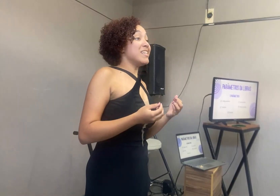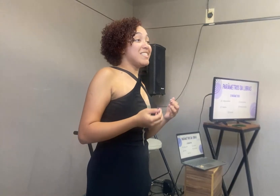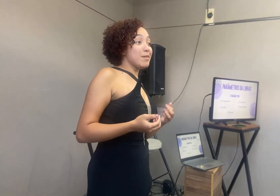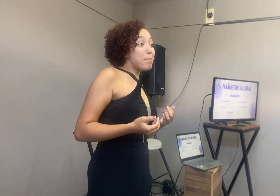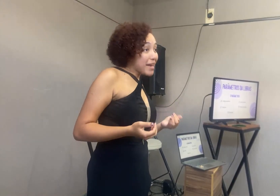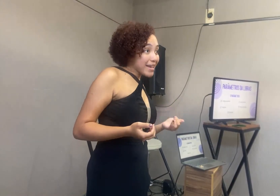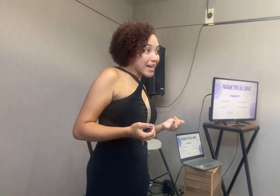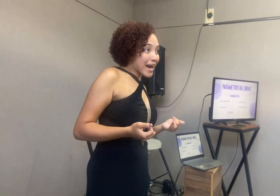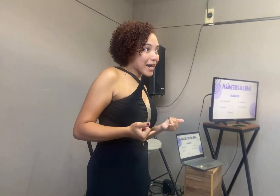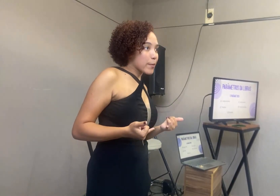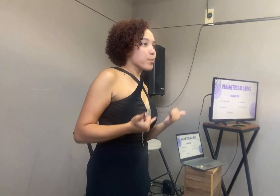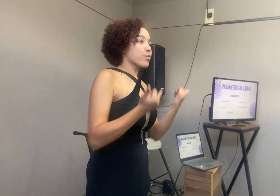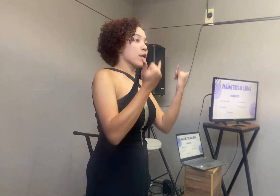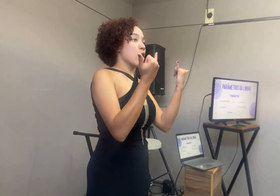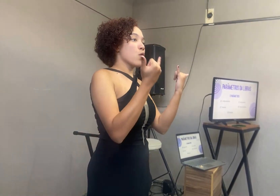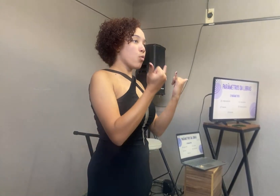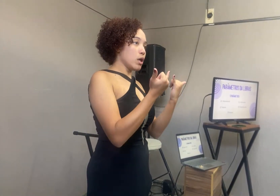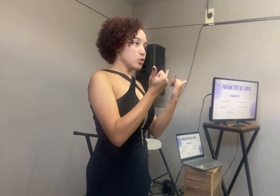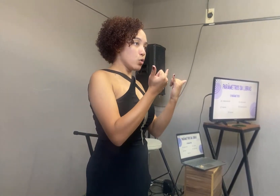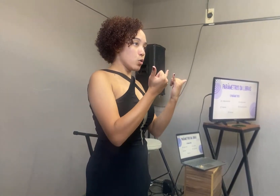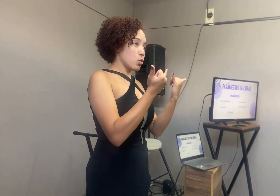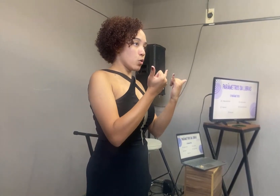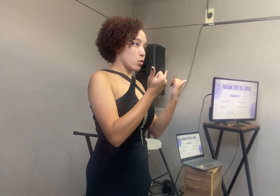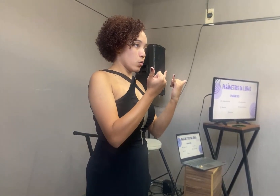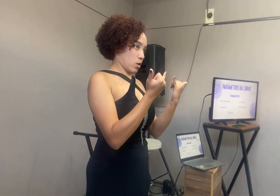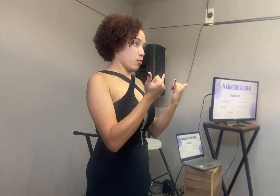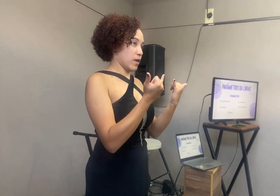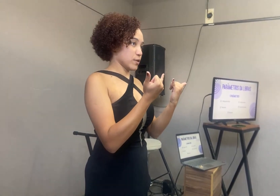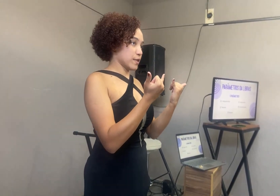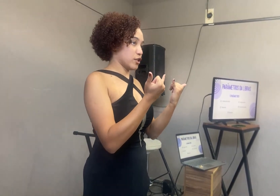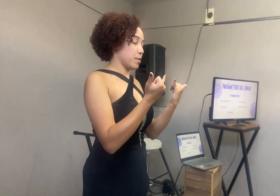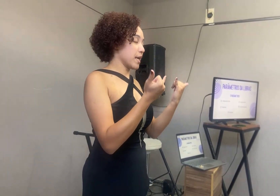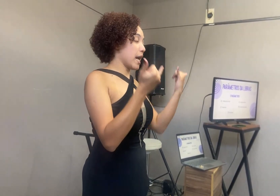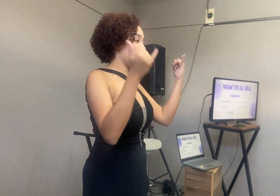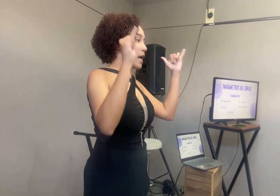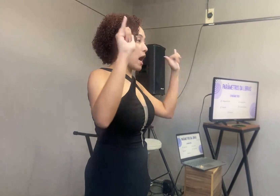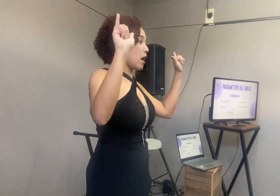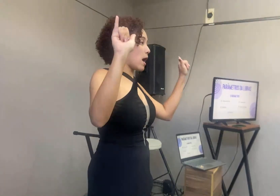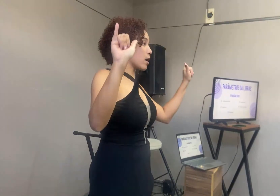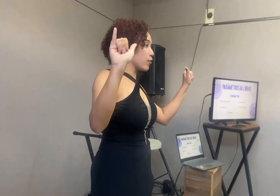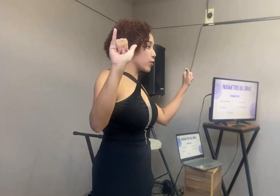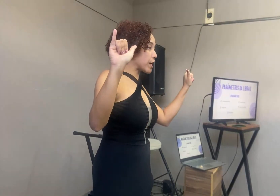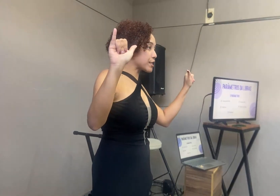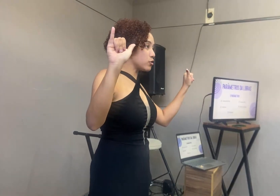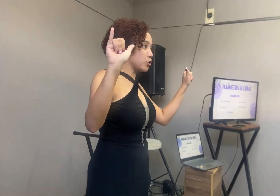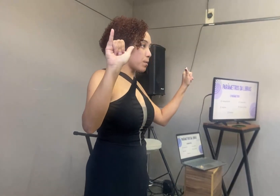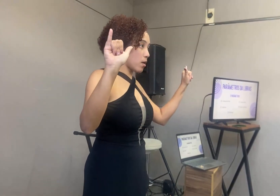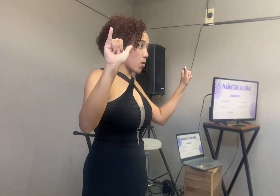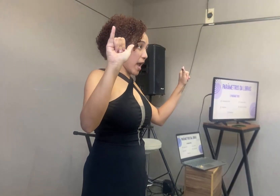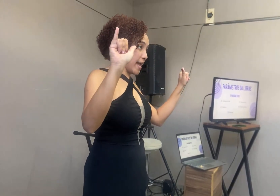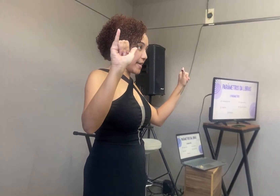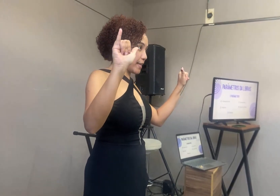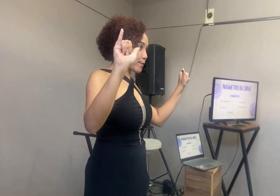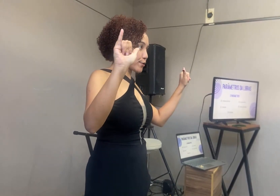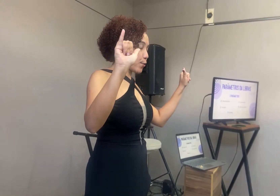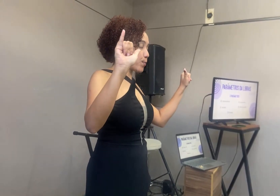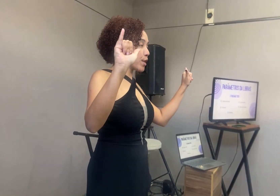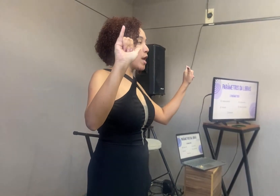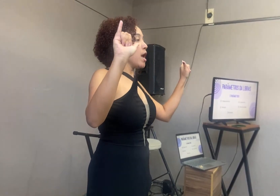de brincar. Quando eu faço o sinal de brincar, a configuração de mão é Y,